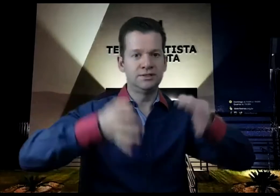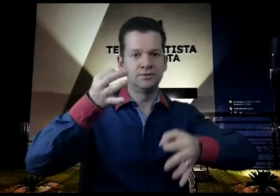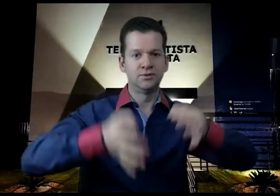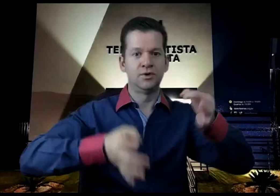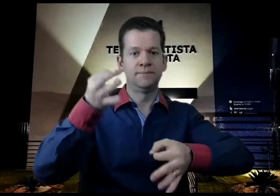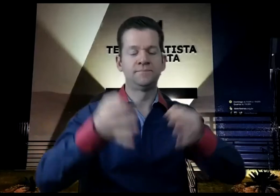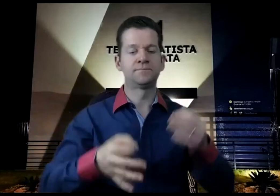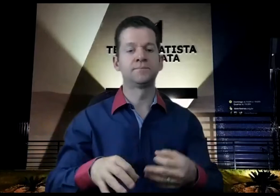Juízes.